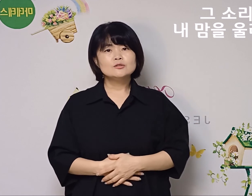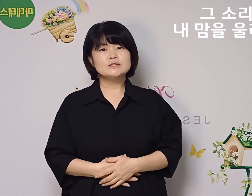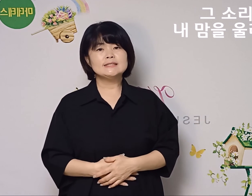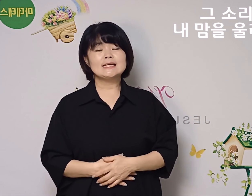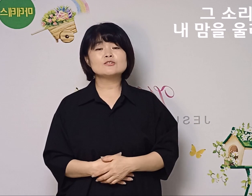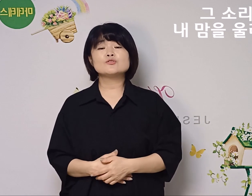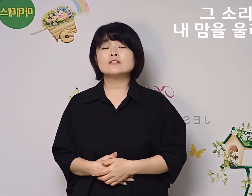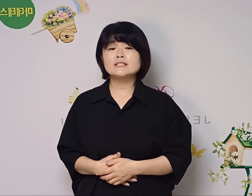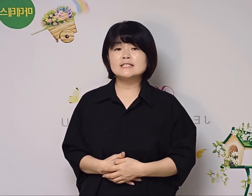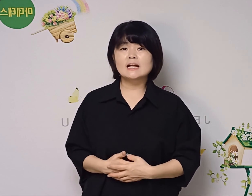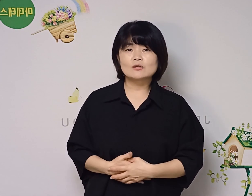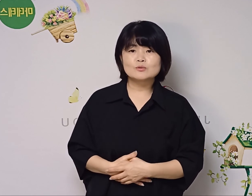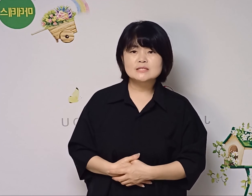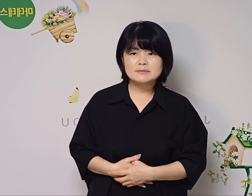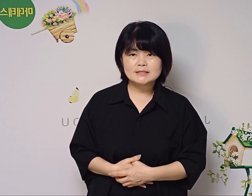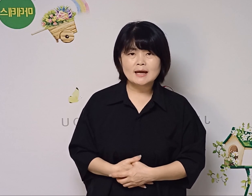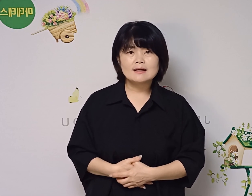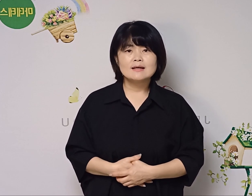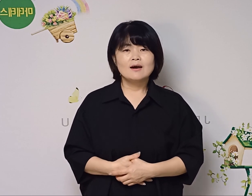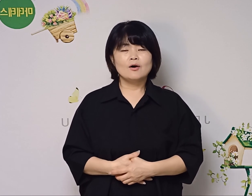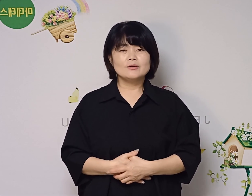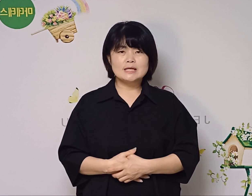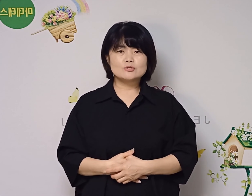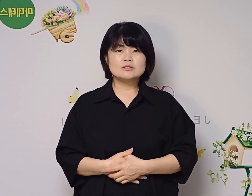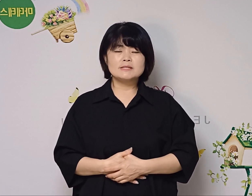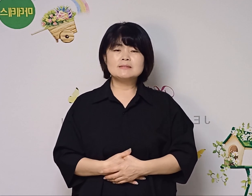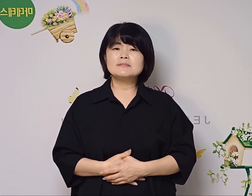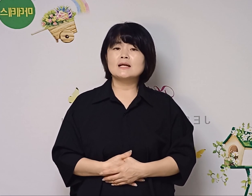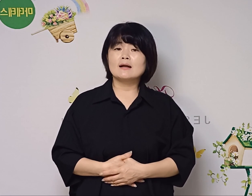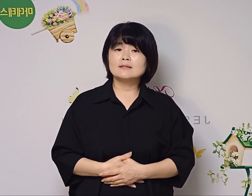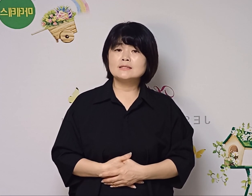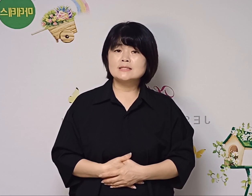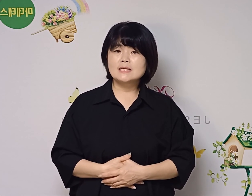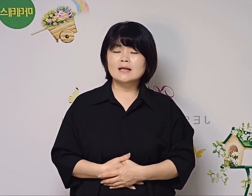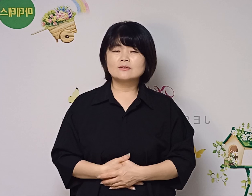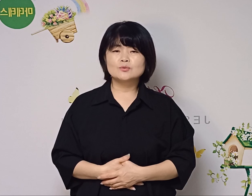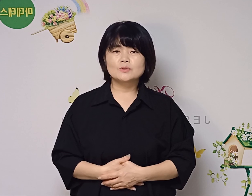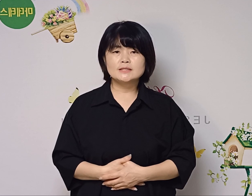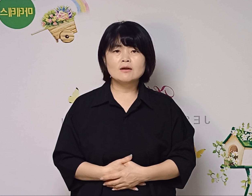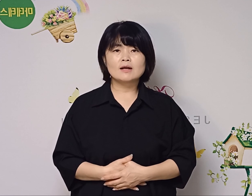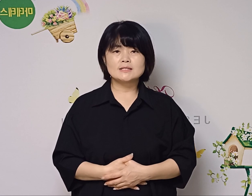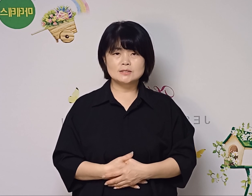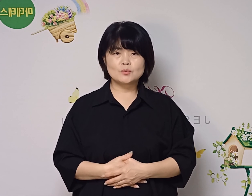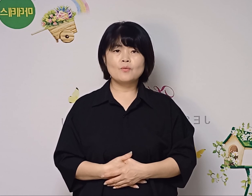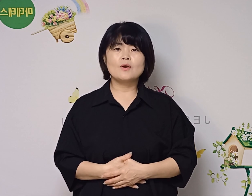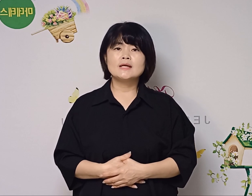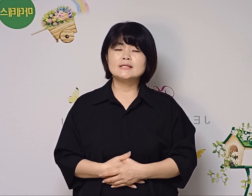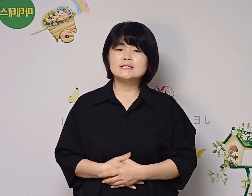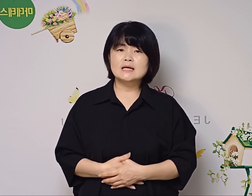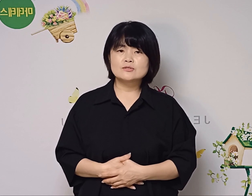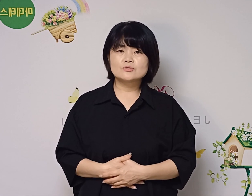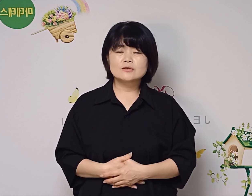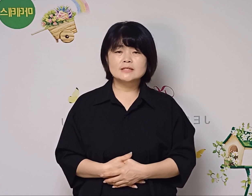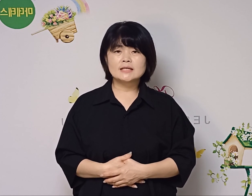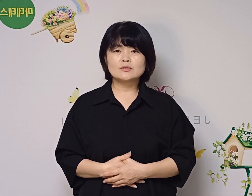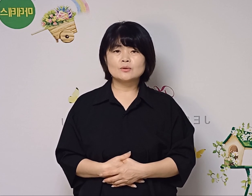우리 사순절을 지나가고 있습니다. 예수님의 십자가 크신 사랑을 또 기억하시고 이 사순절 기간 동안